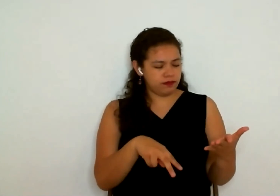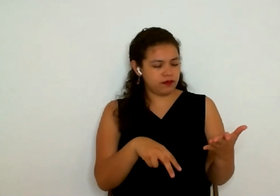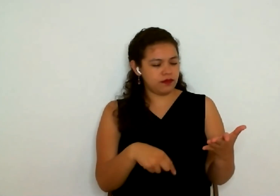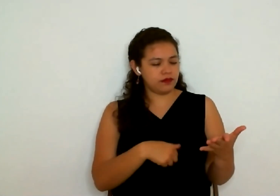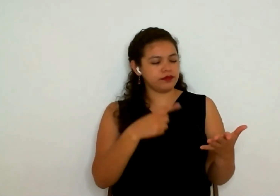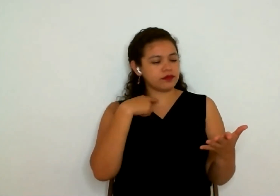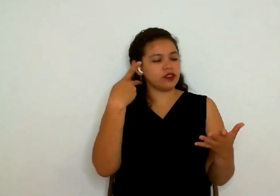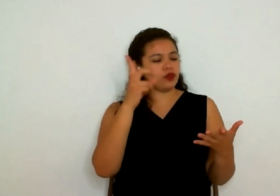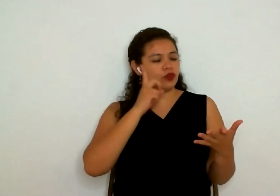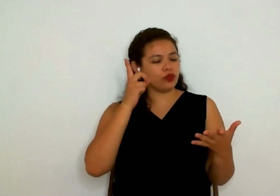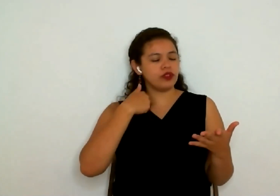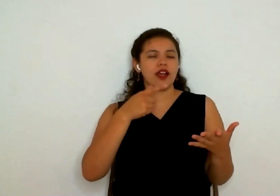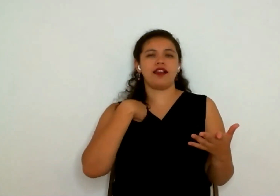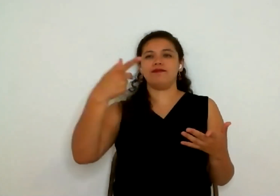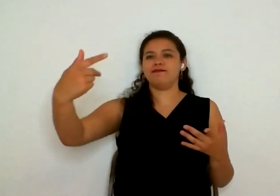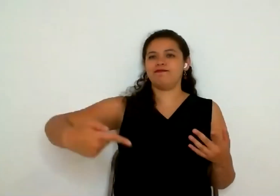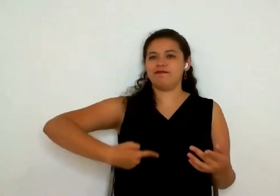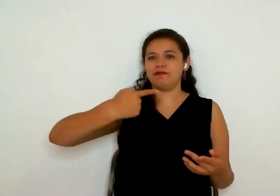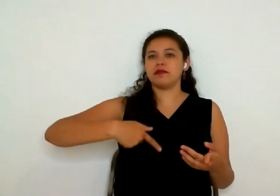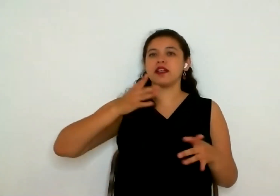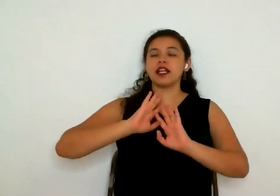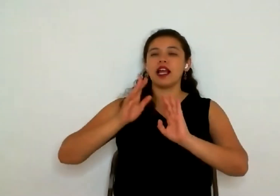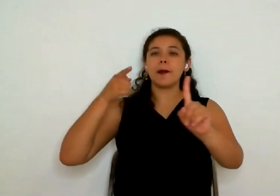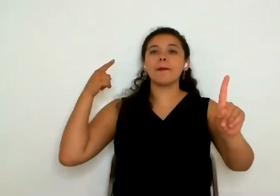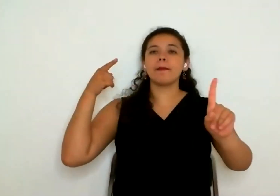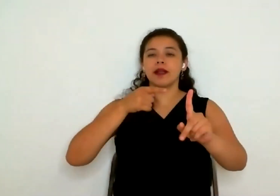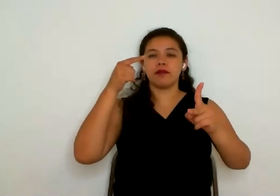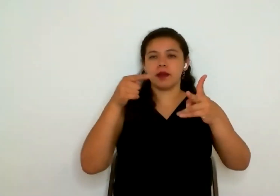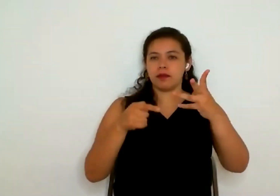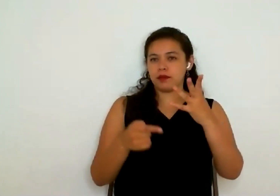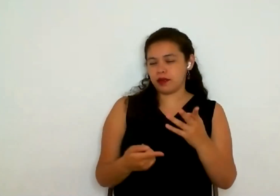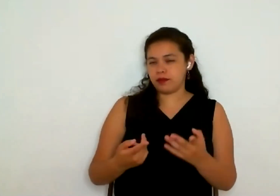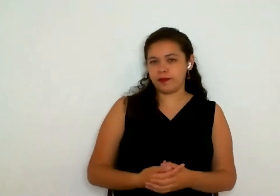cuáles son sus dudas directamente sobre sus propios instrumentos